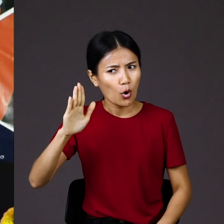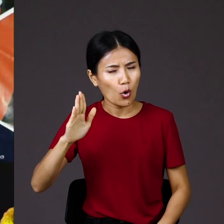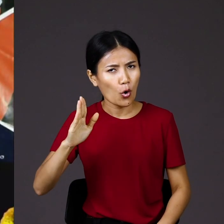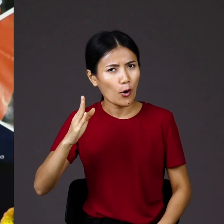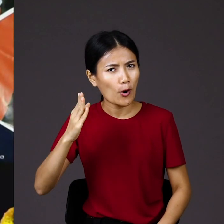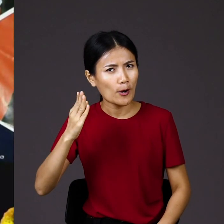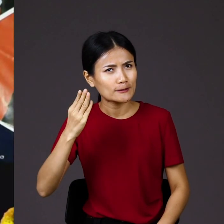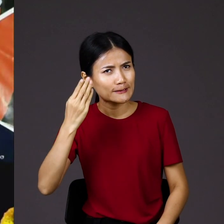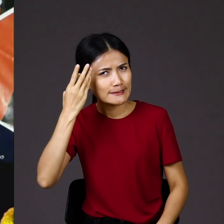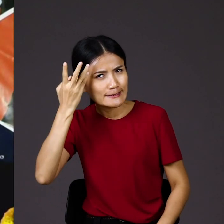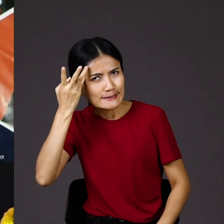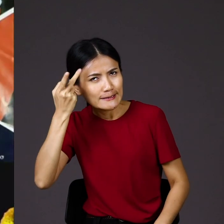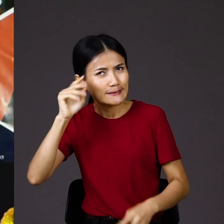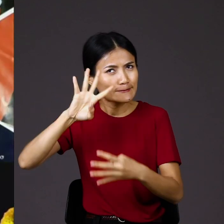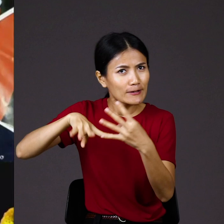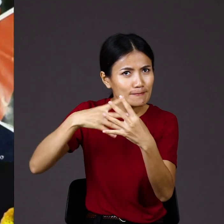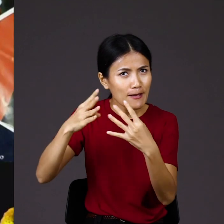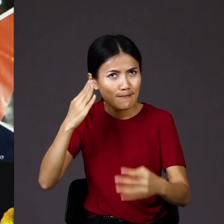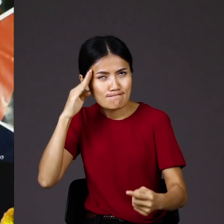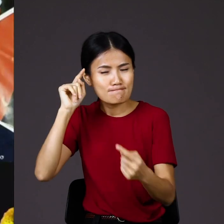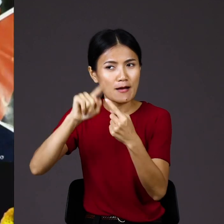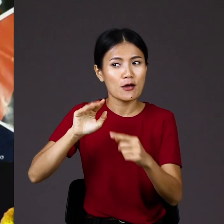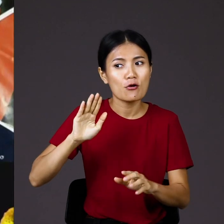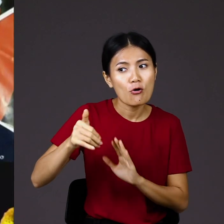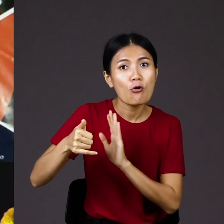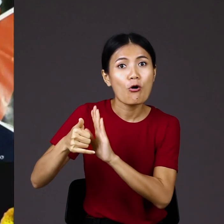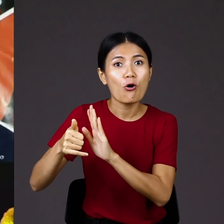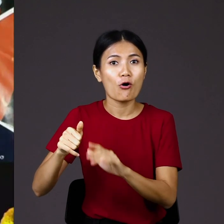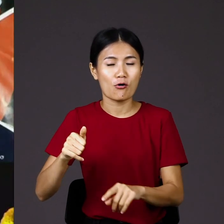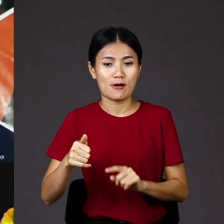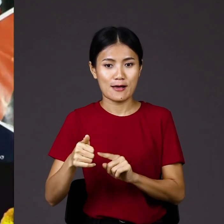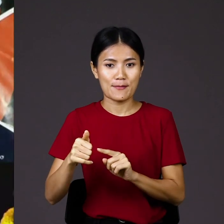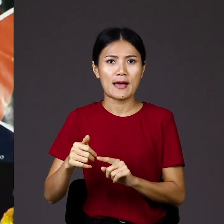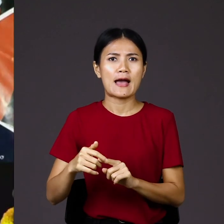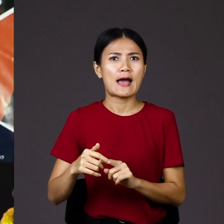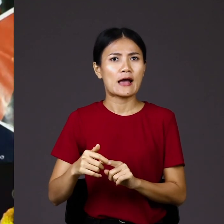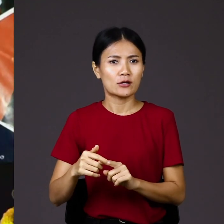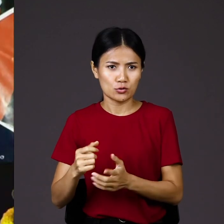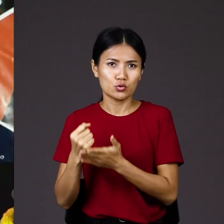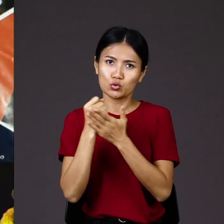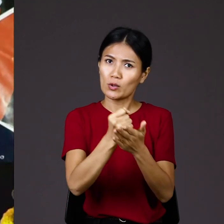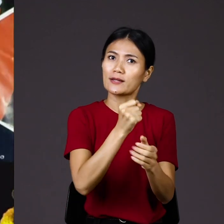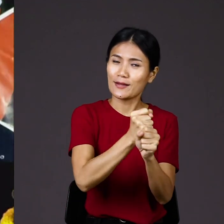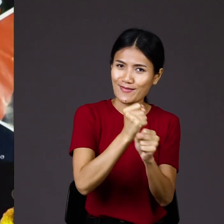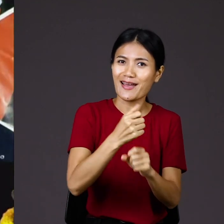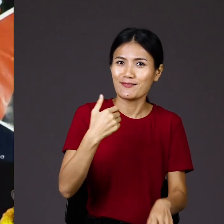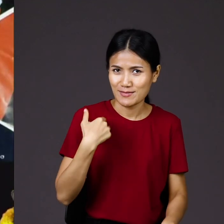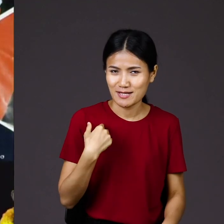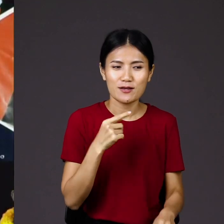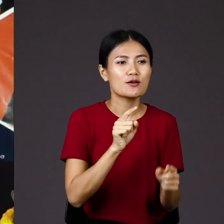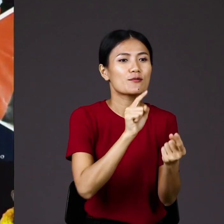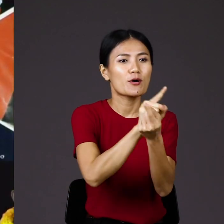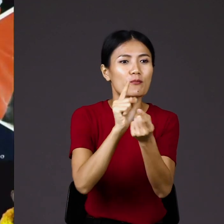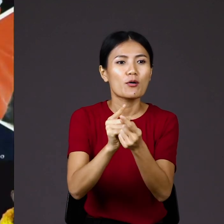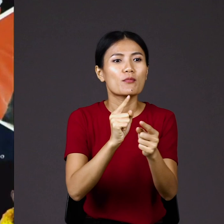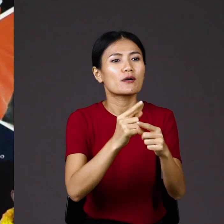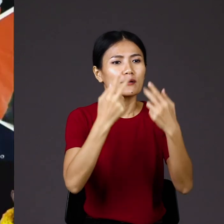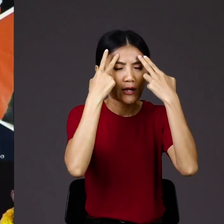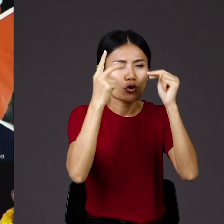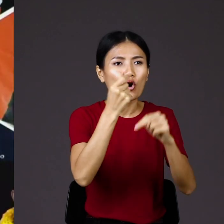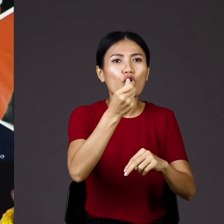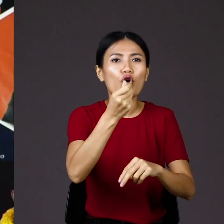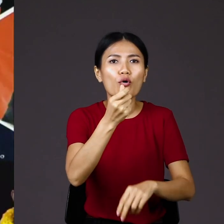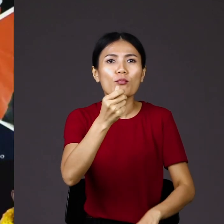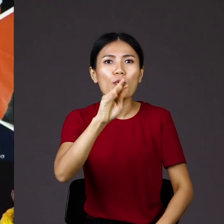นาธรใช้วิสัยทัศน์ของเขาใช้แรงของเขาในการทำงานเพราะเขาจะนั่งคุยกับนายกอบจของพวกเ